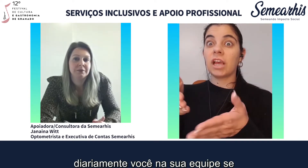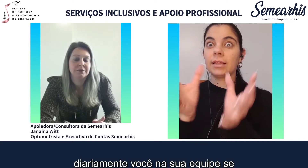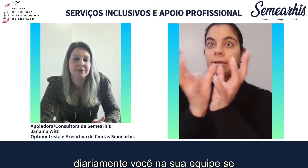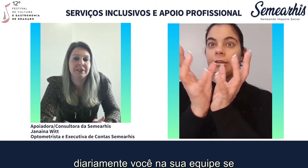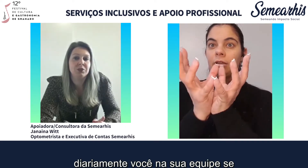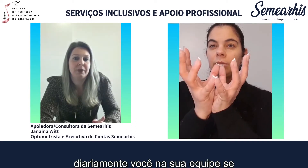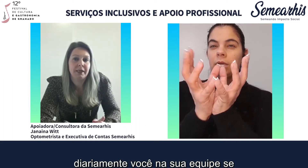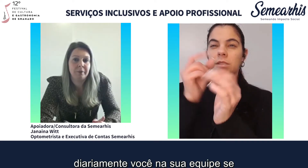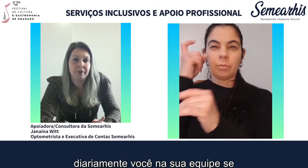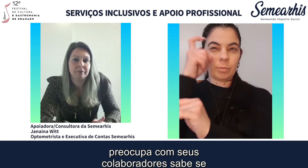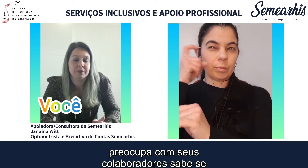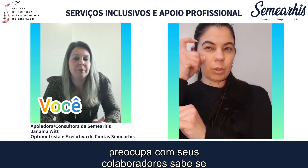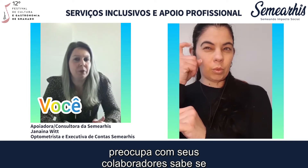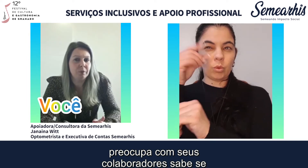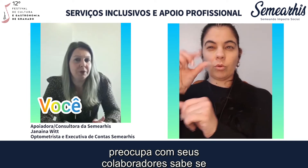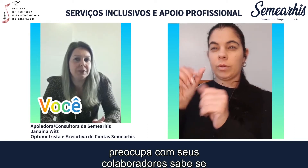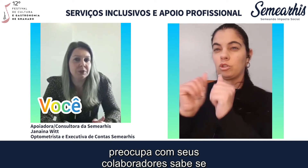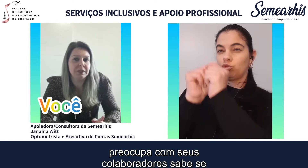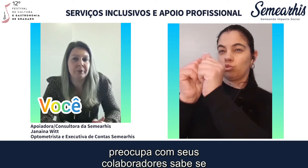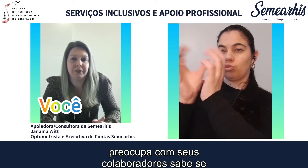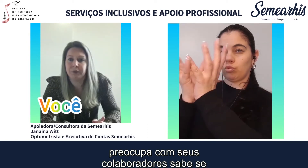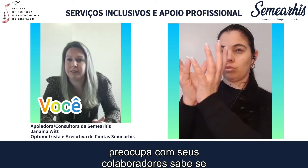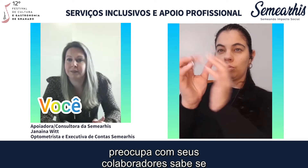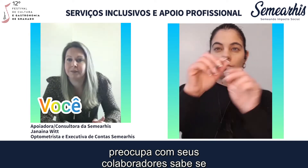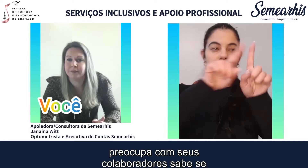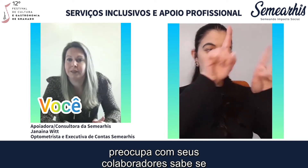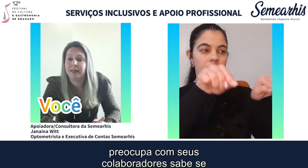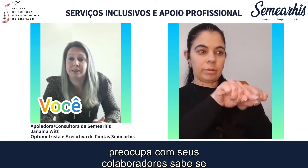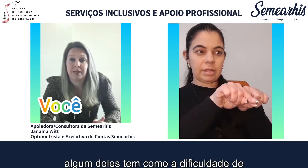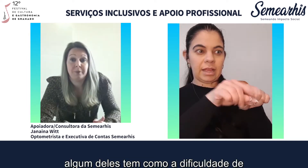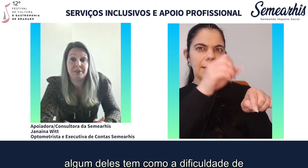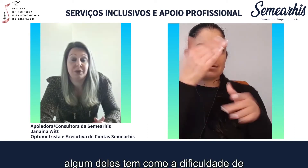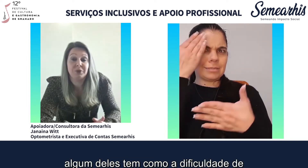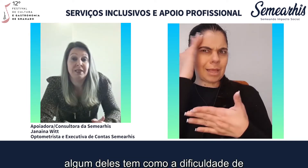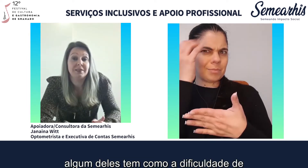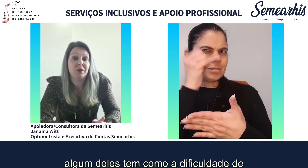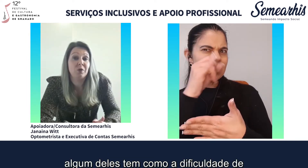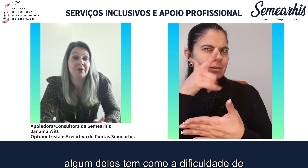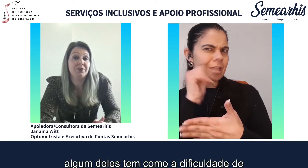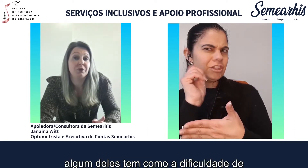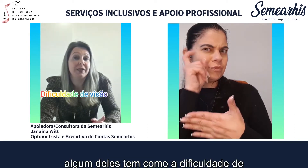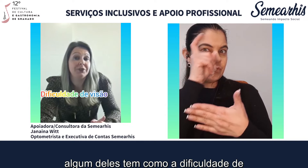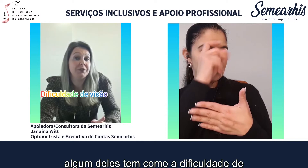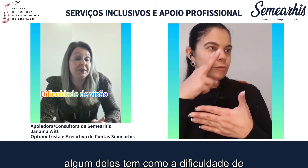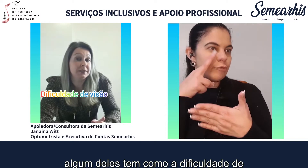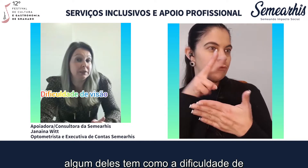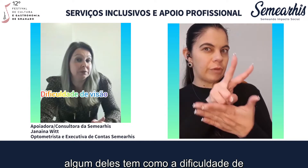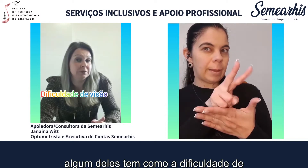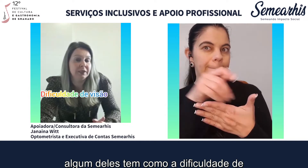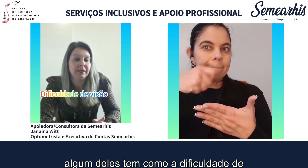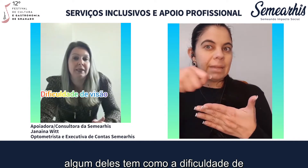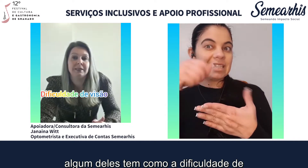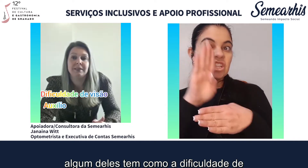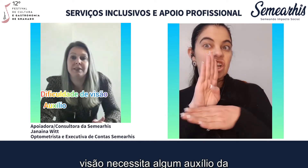Você, na sua equipe, se preocupa com seus colaboradores? Sabe se algum deles tem alguma dificuldade de